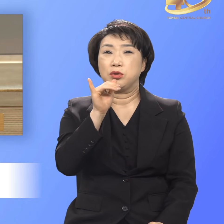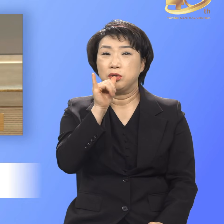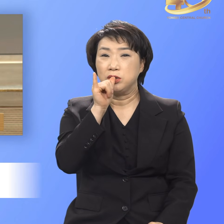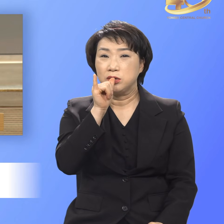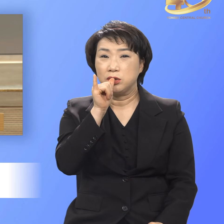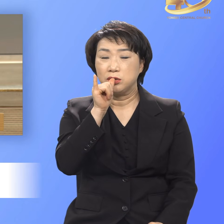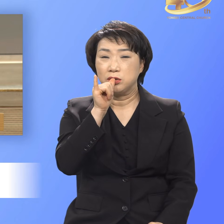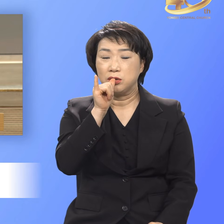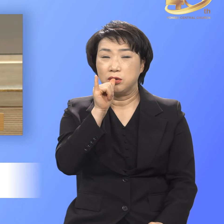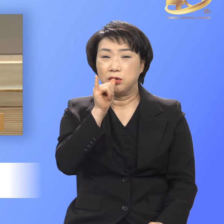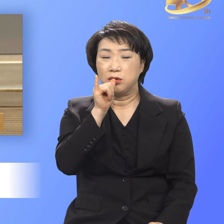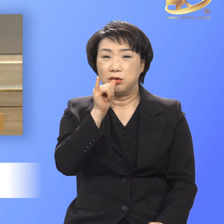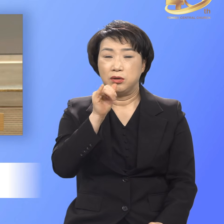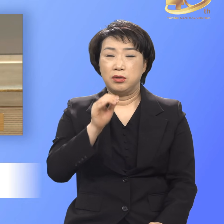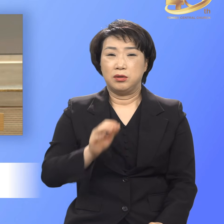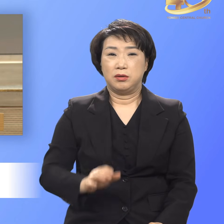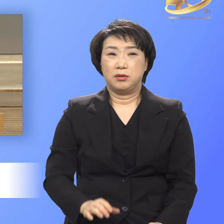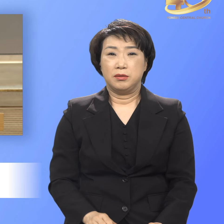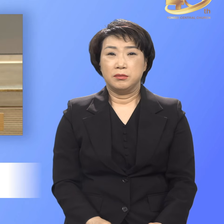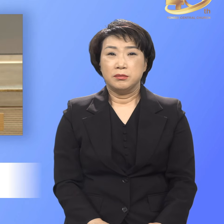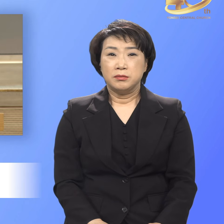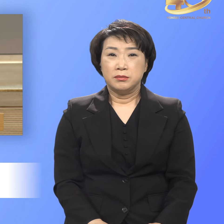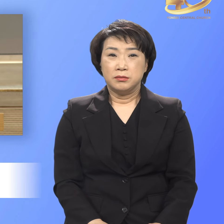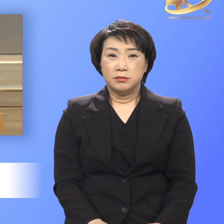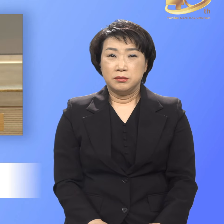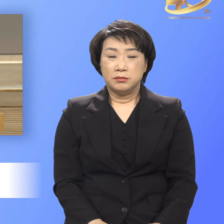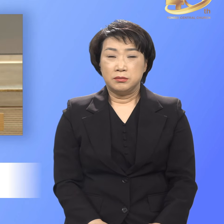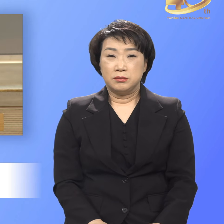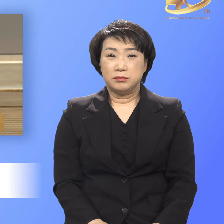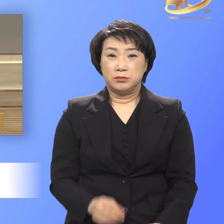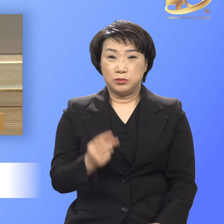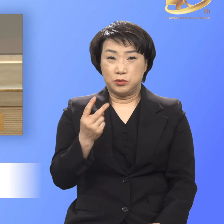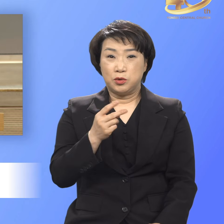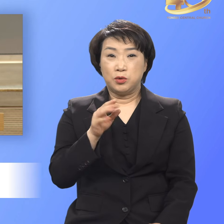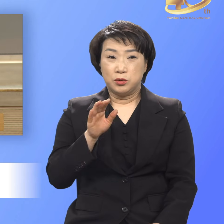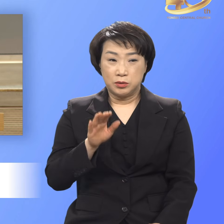아마 우리나라에 있었을 거예요. 그리고